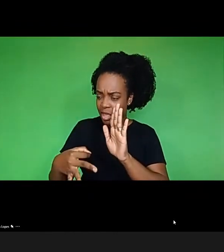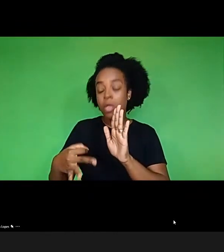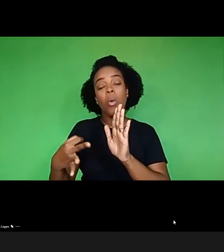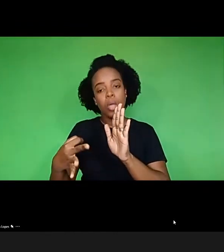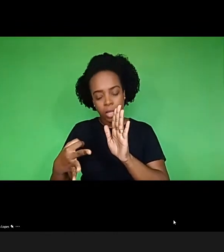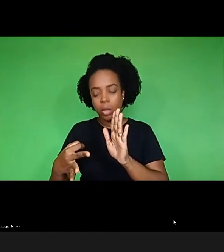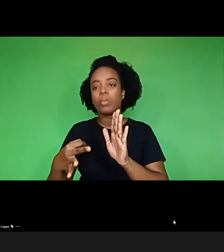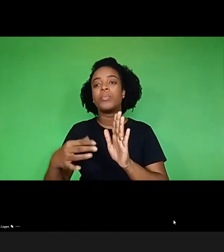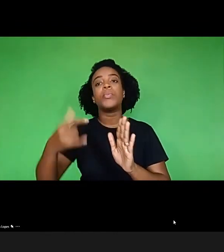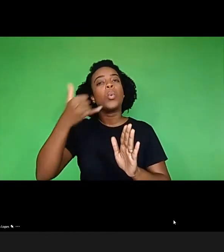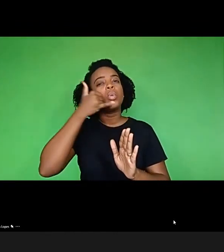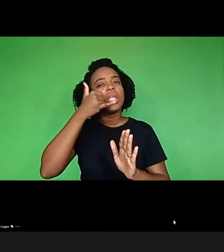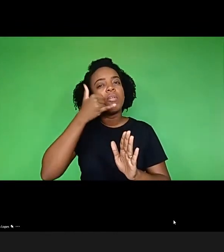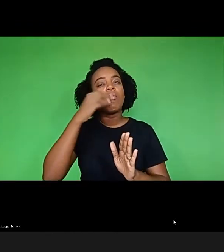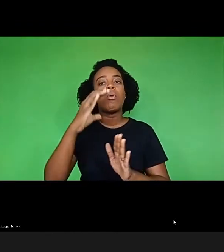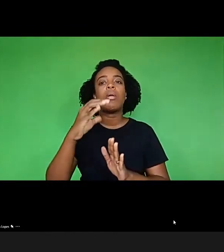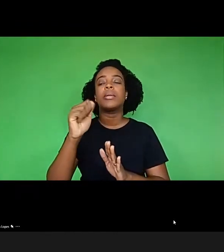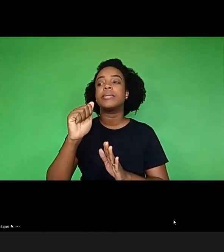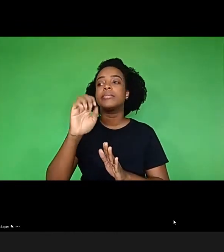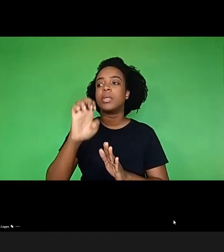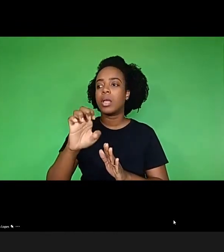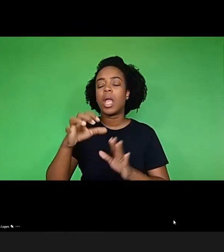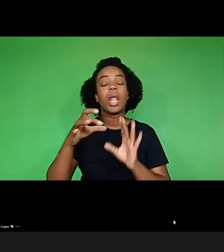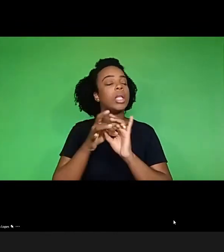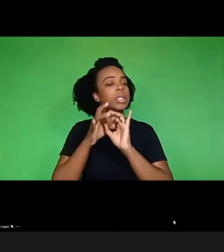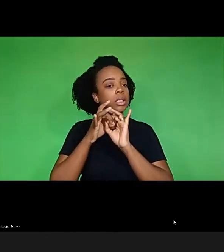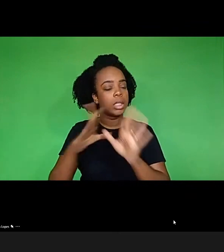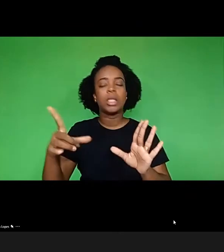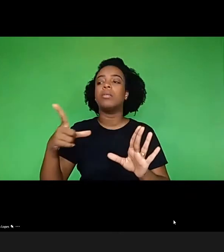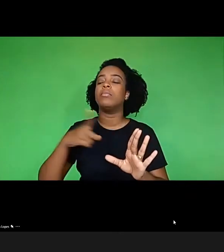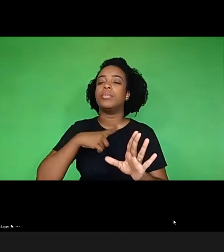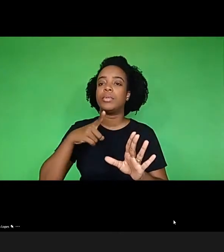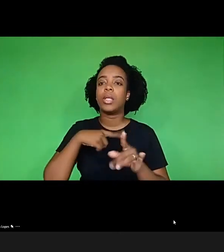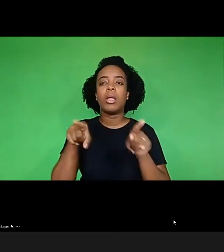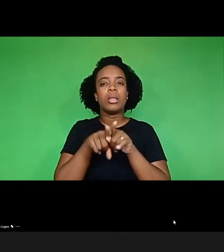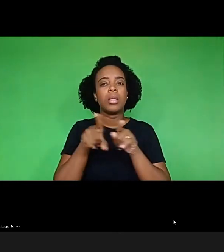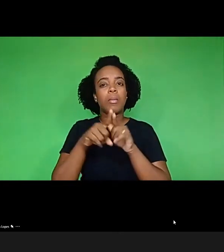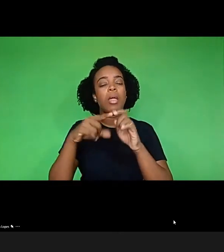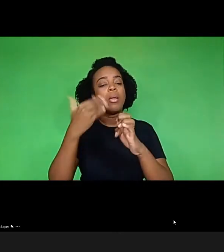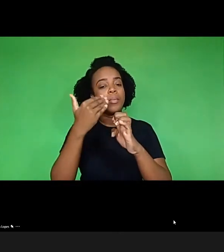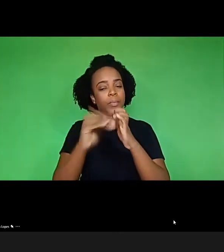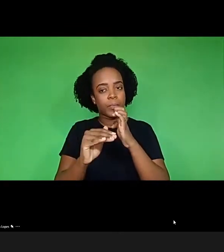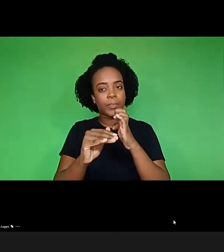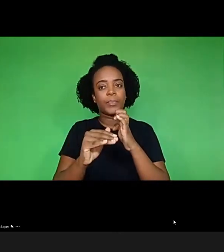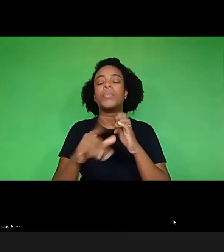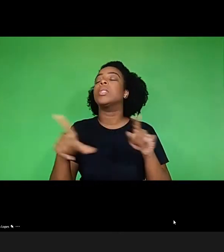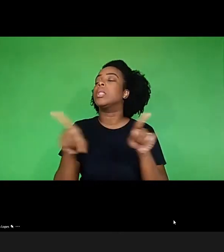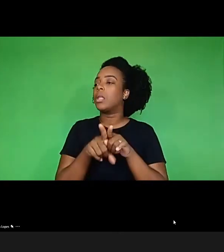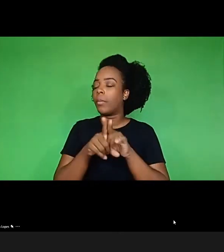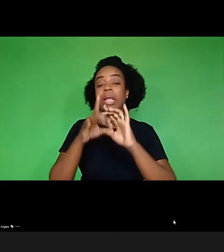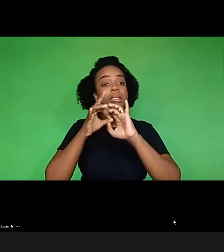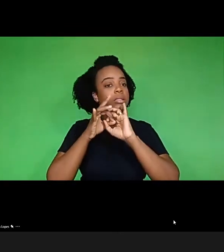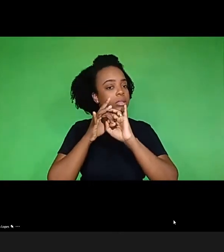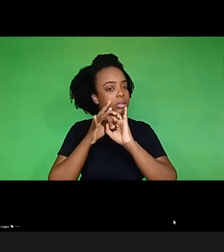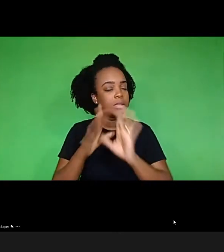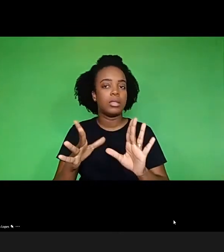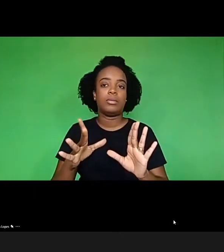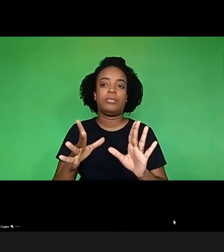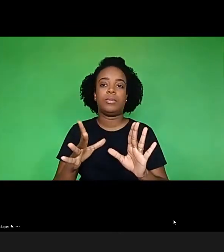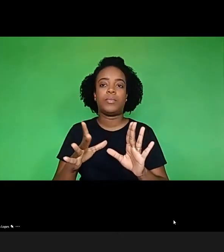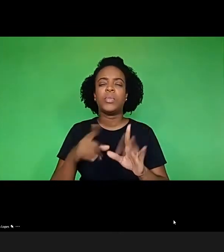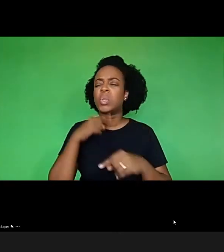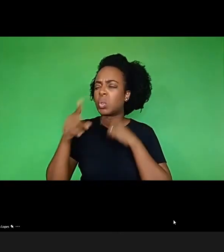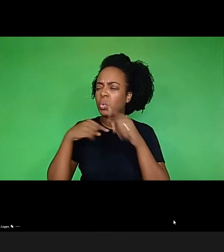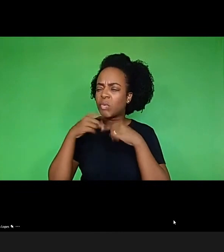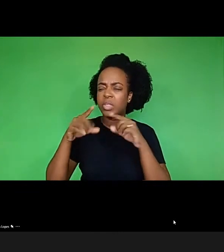está disponível, o e-mail da CLAI, que é a Comissão Local de Assistência Estudantil, também está disponível, a gente vai tirar todas as